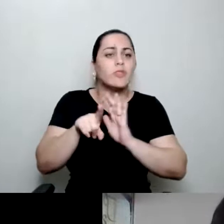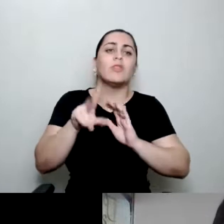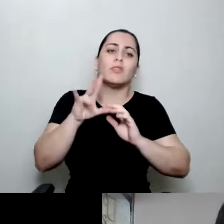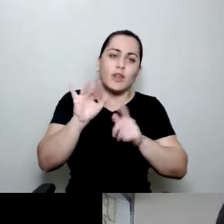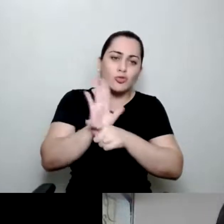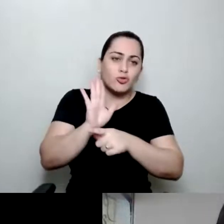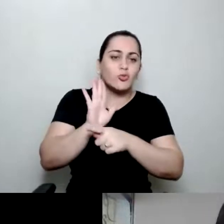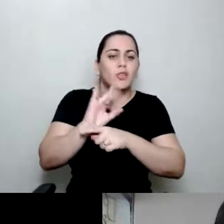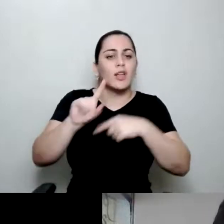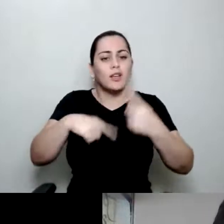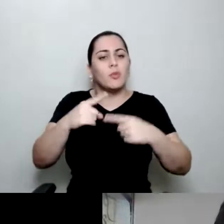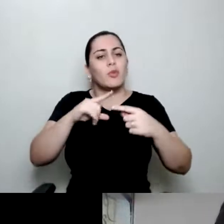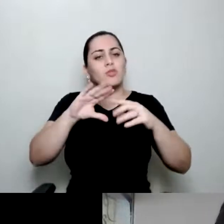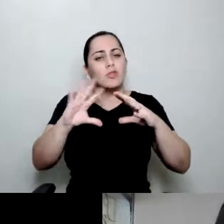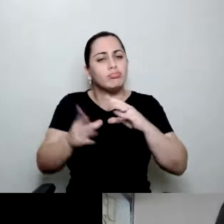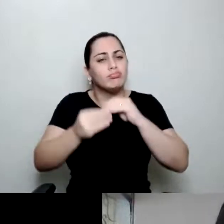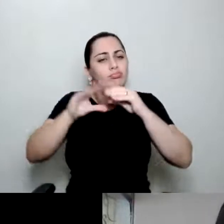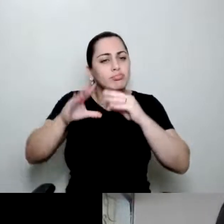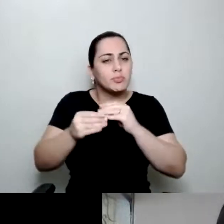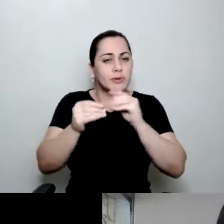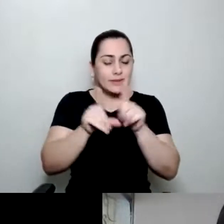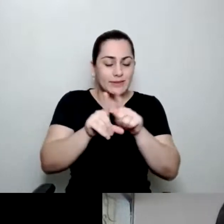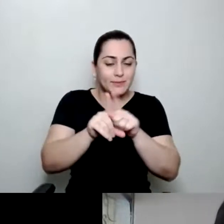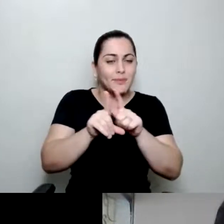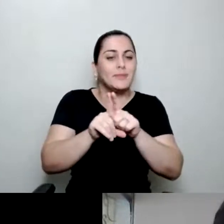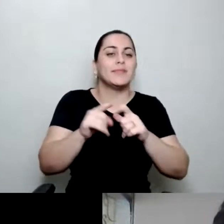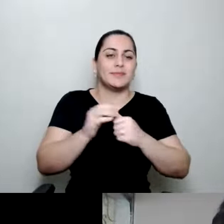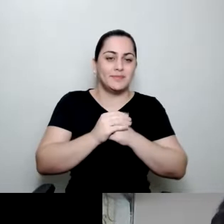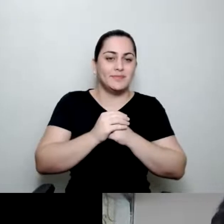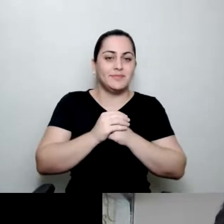ajudando depois a complementar, né, essa parte.